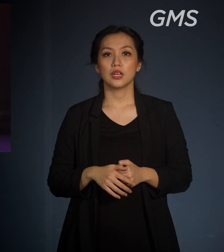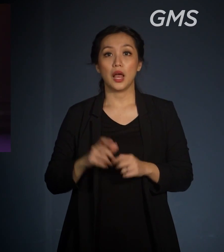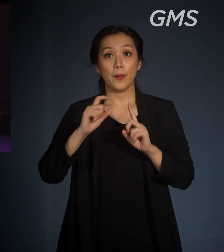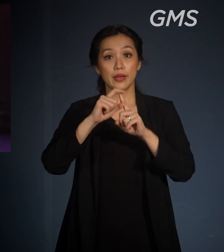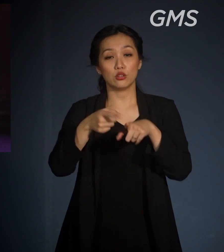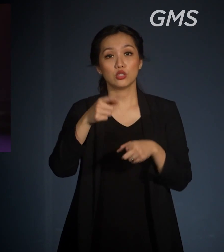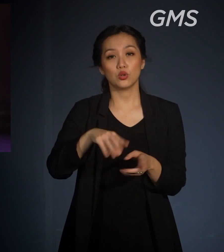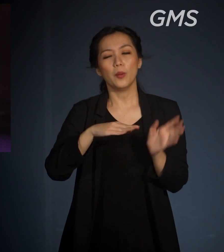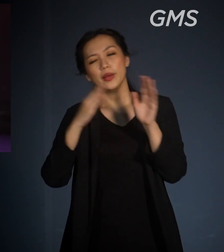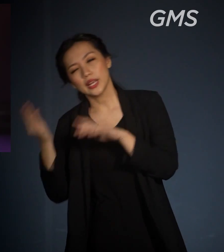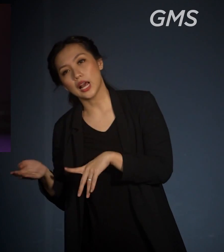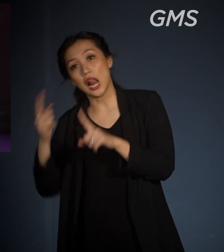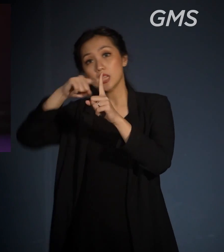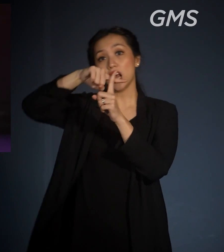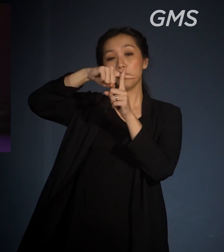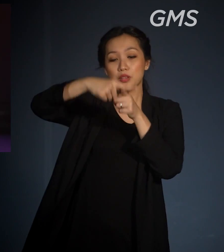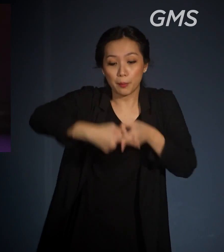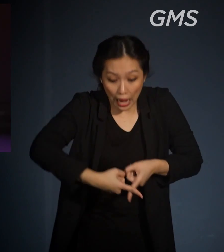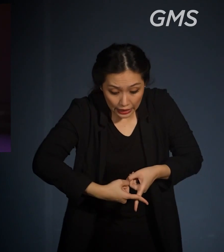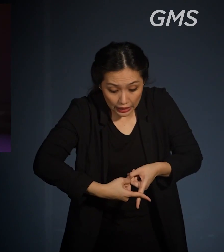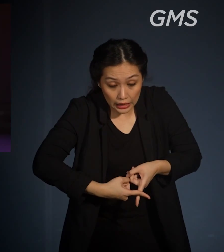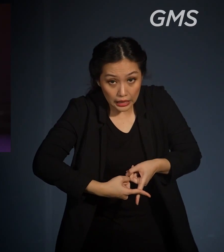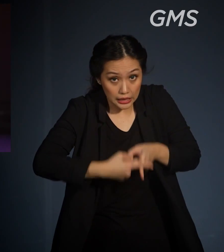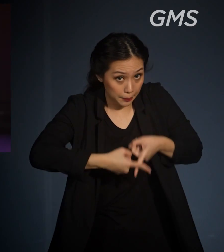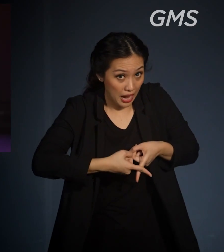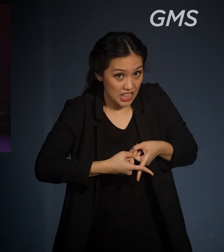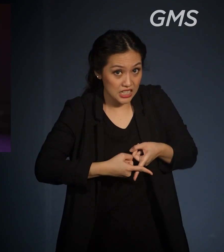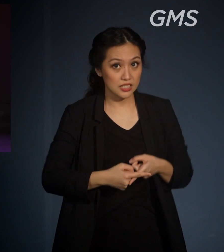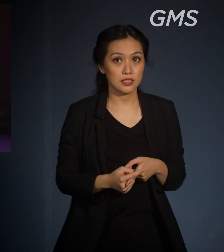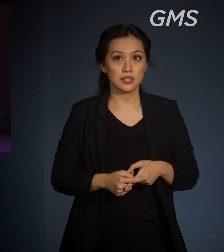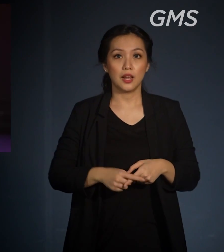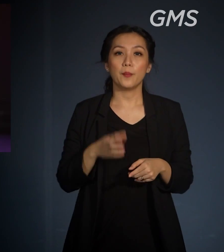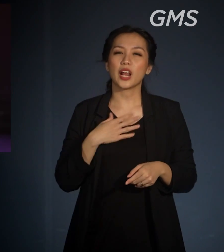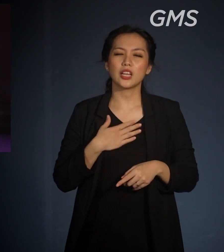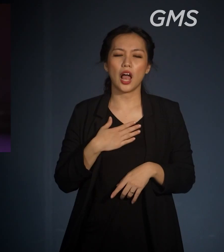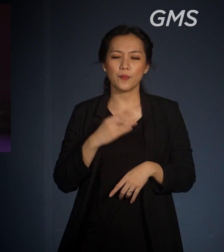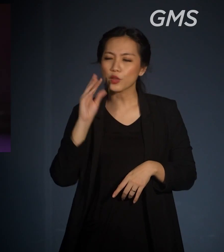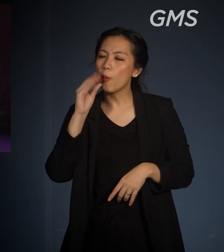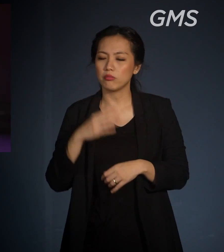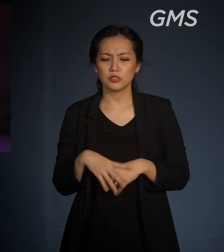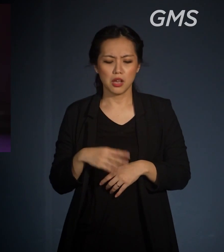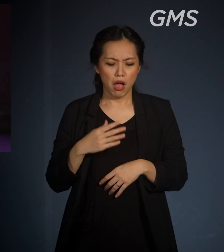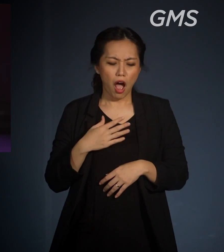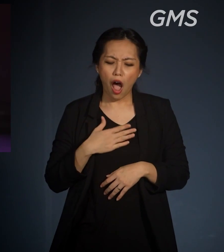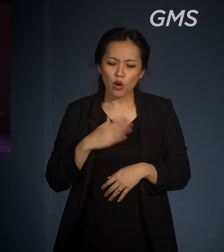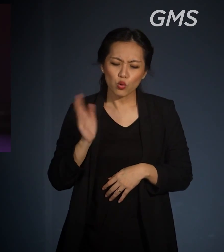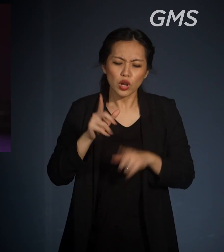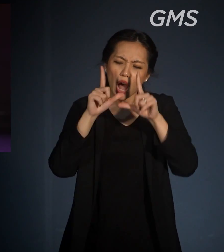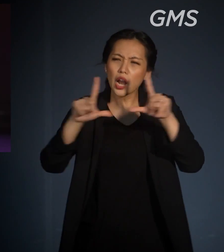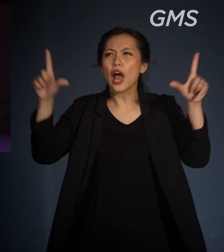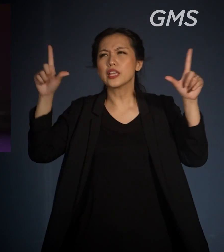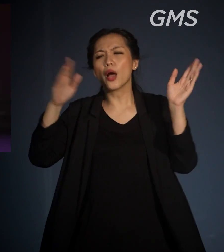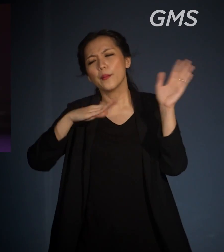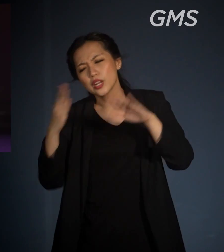yang terbalik. Saudara, dia adalah Petrus. Saudara, ketika Yesus melihat Gideon, ketika Tuhan